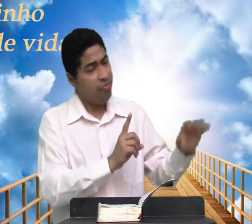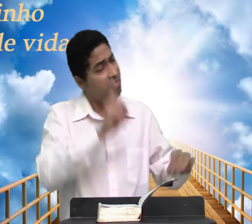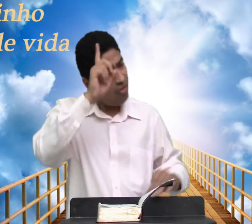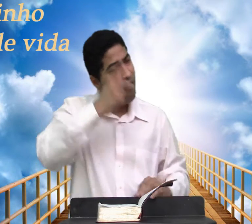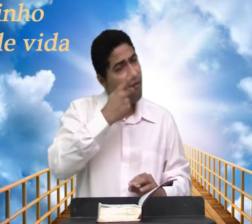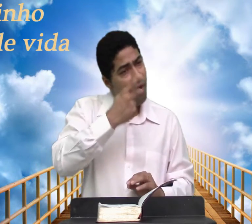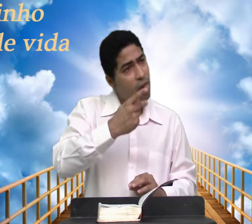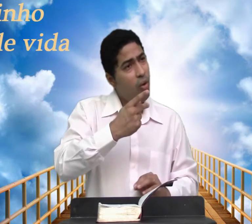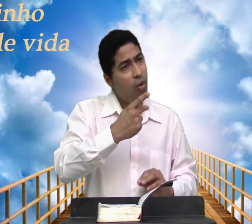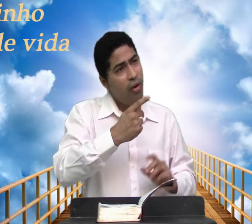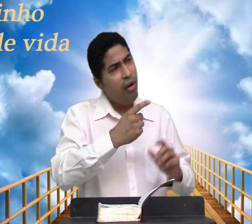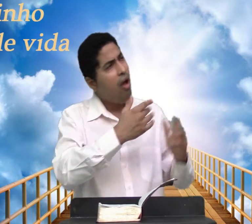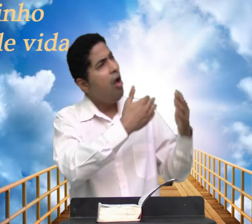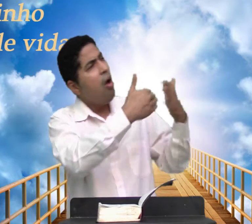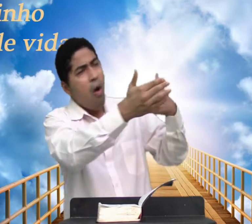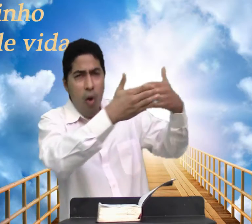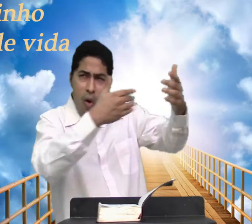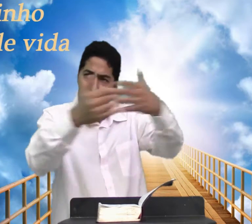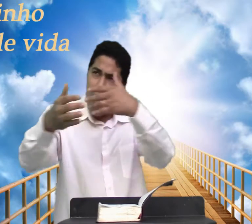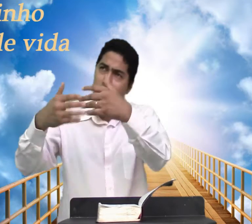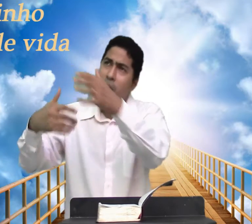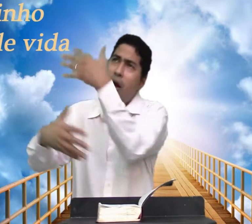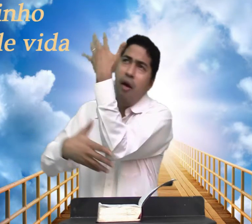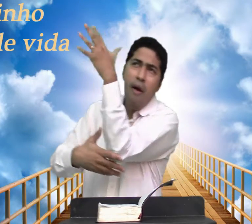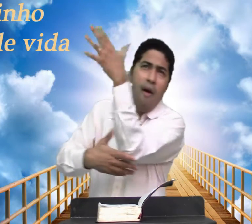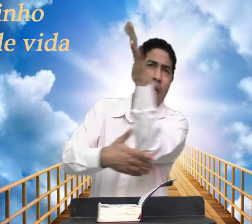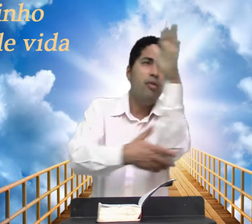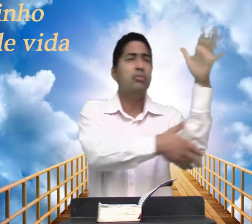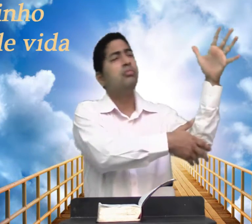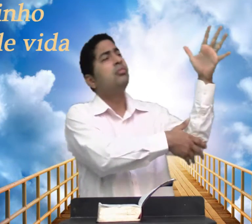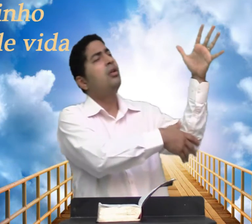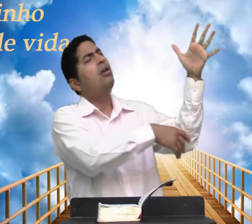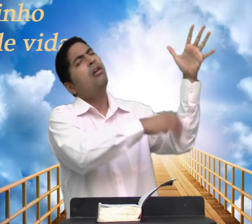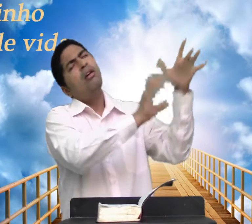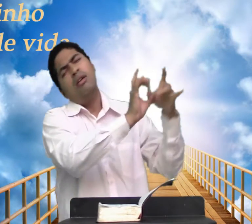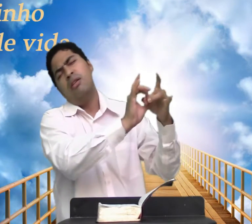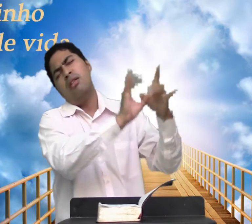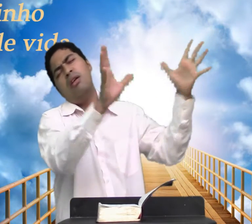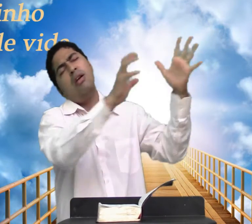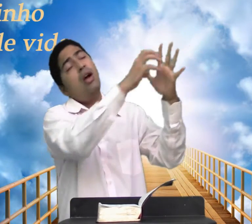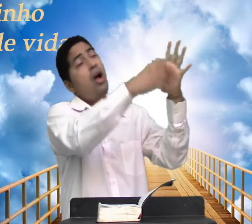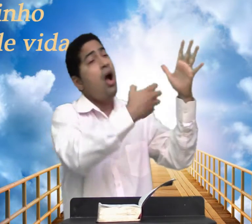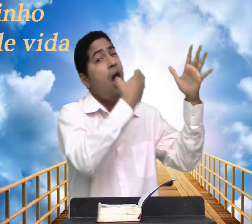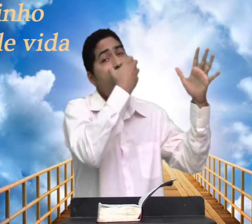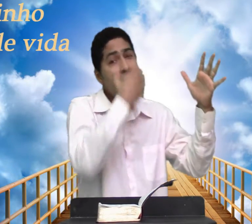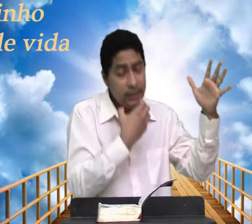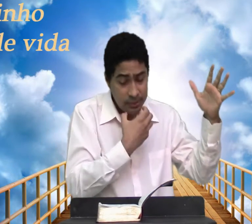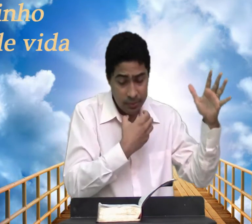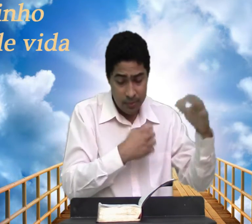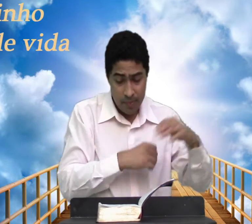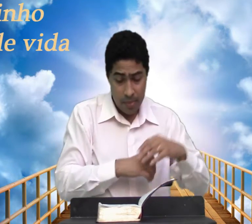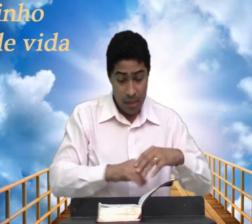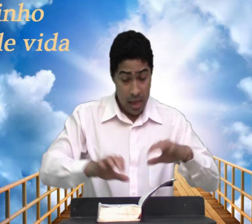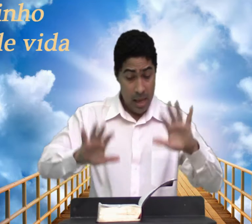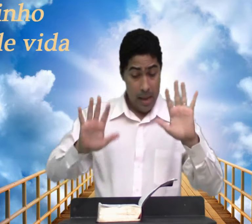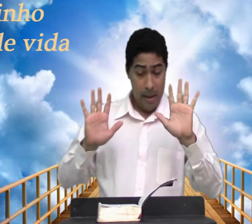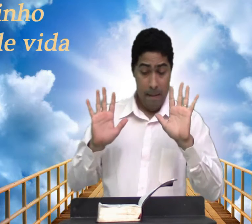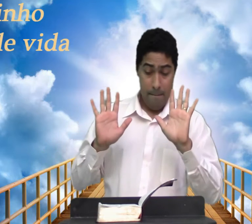jardim podemos comer livremente, mas do fruto da árvore